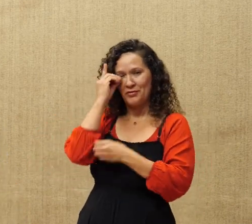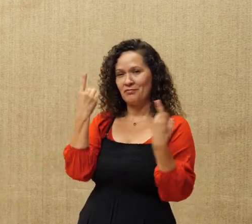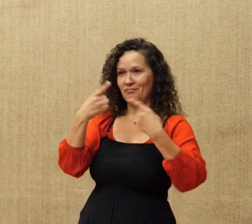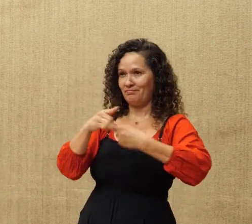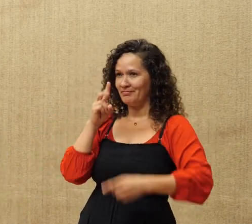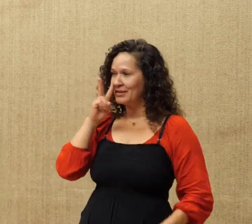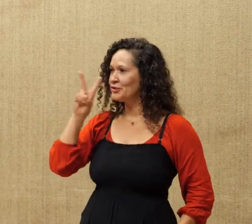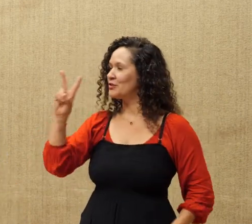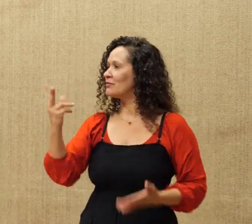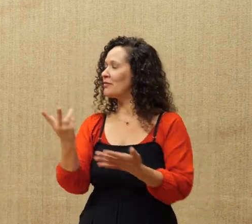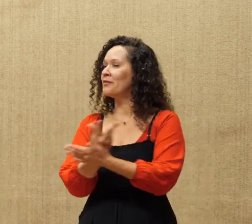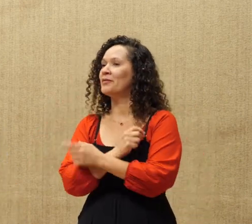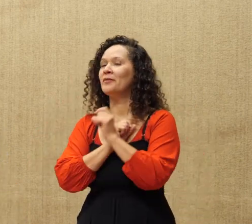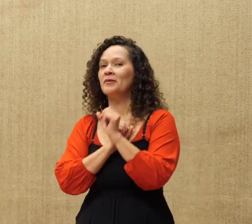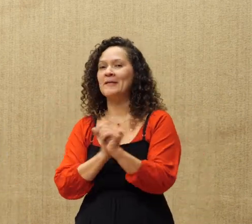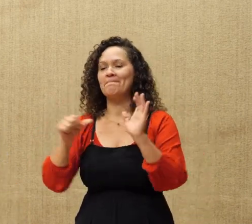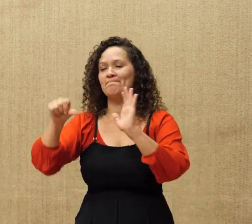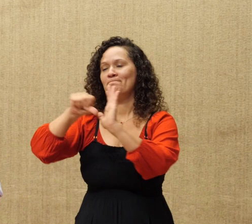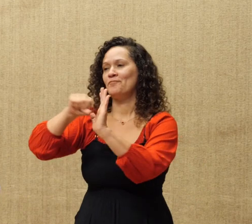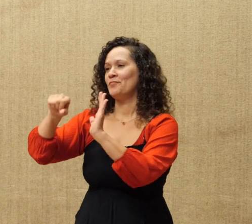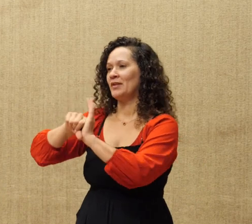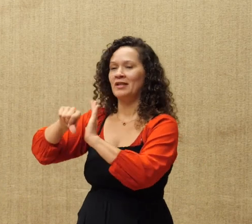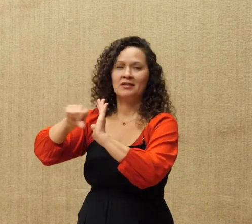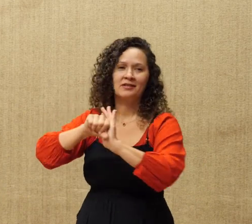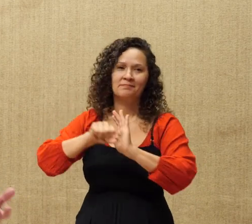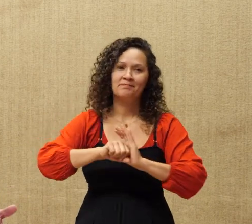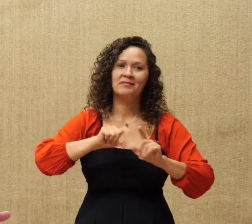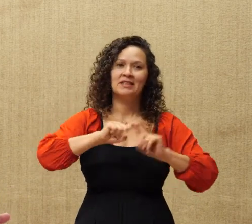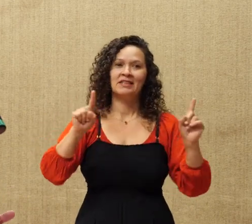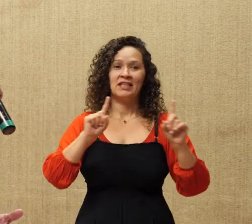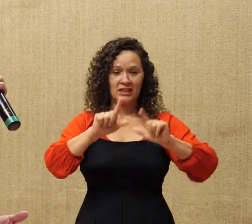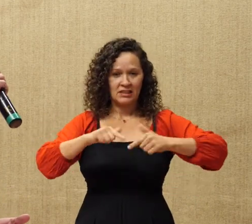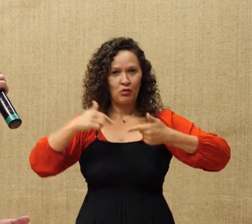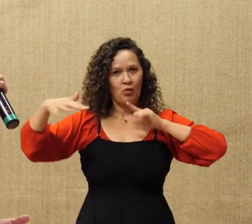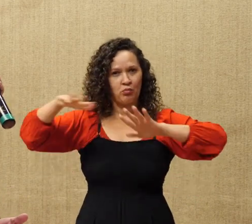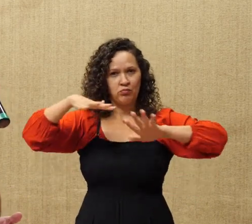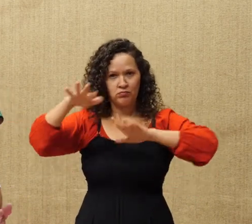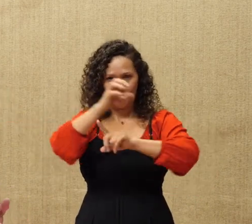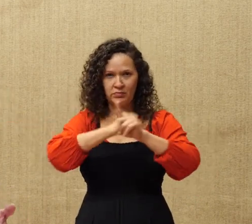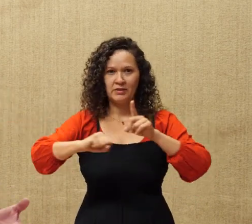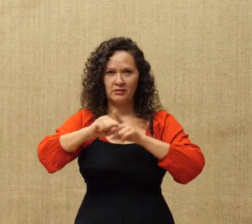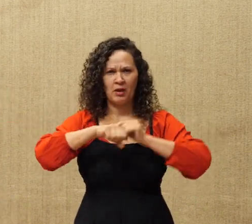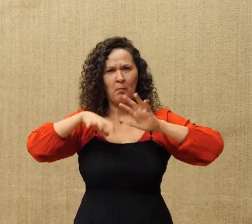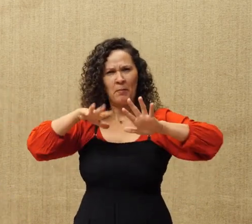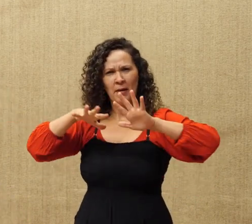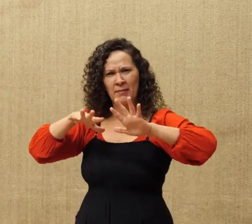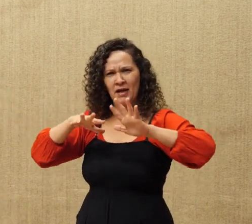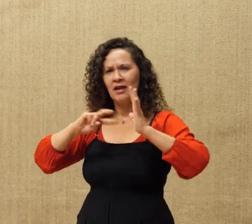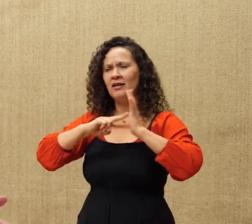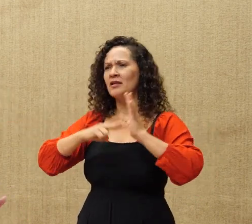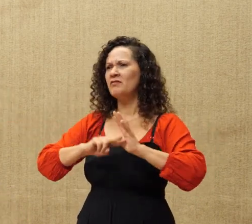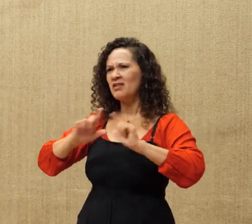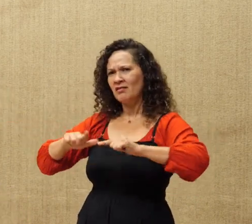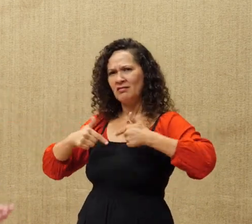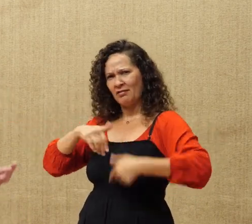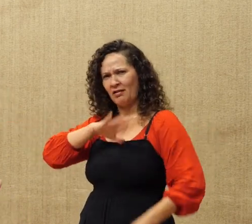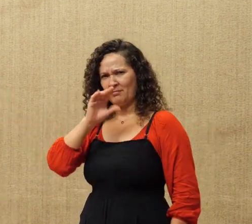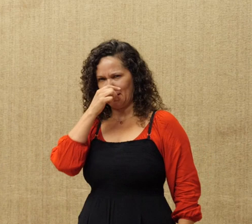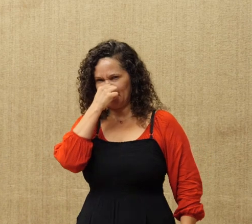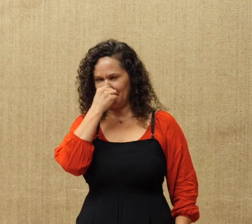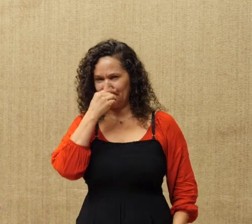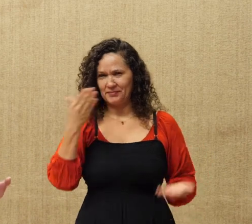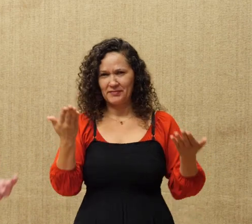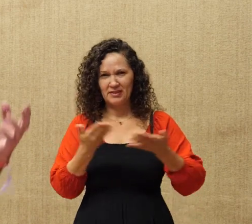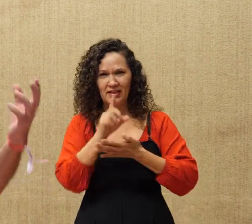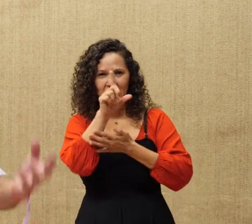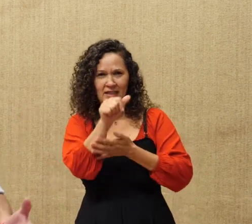viu intensificar a criminalização, né, das lutas dos movimentos sociais. Ou seja, lutar, né, mais do que nunca,